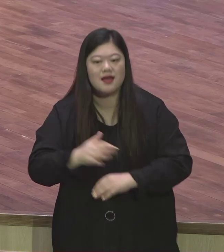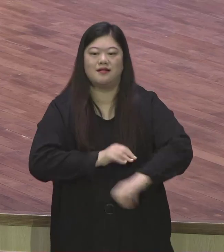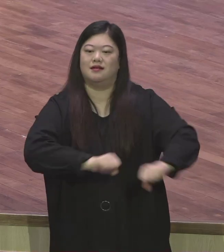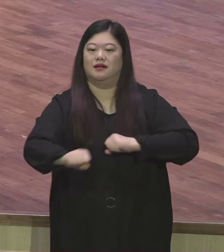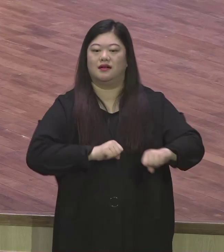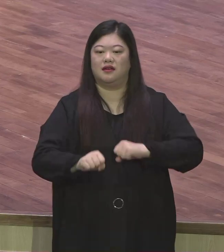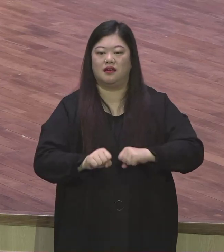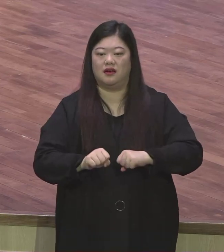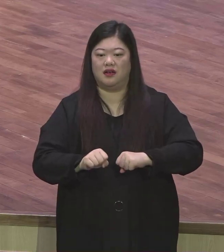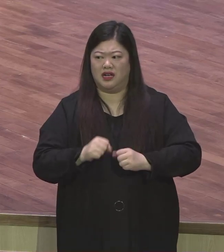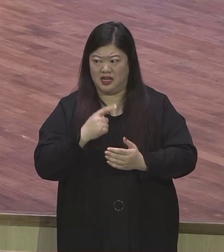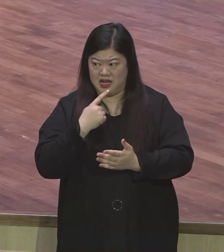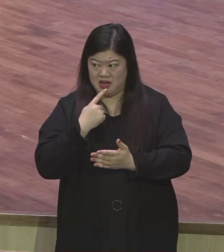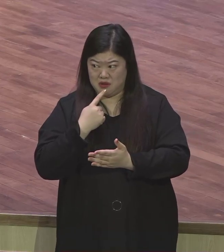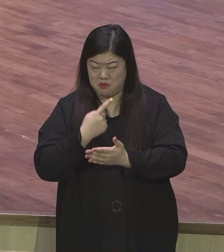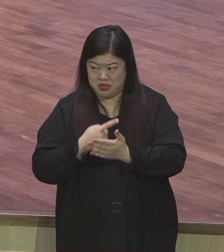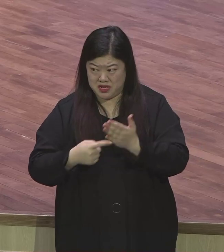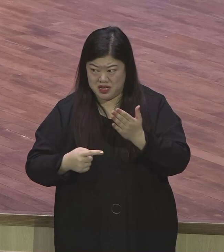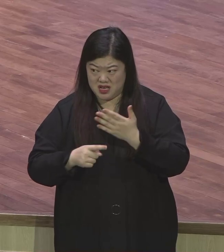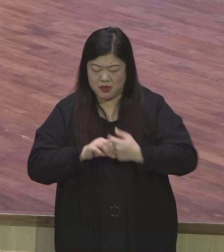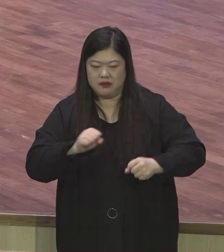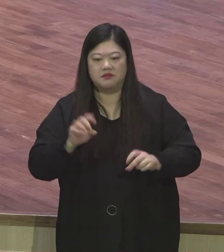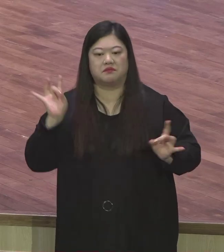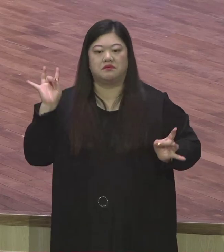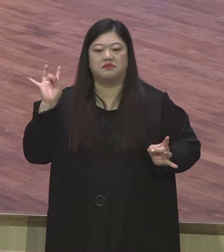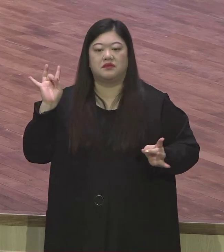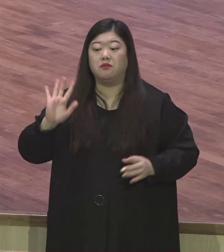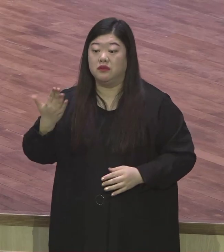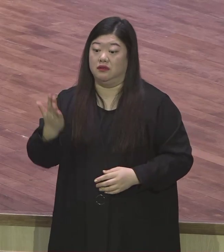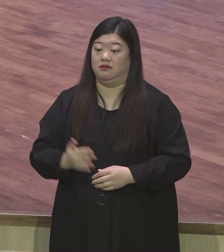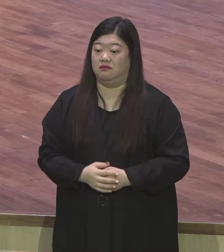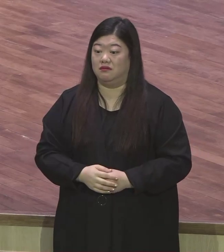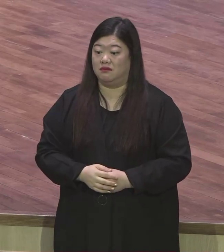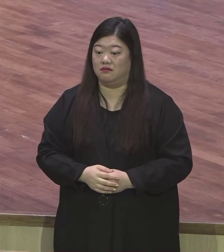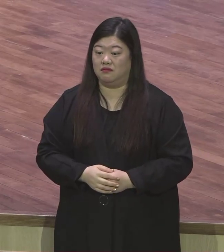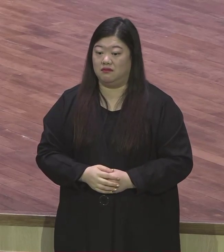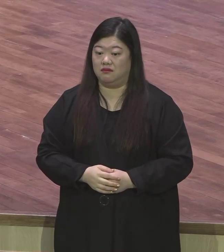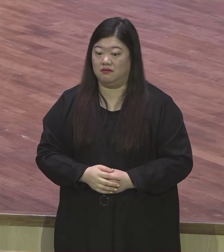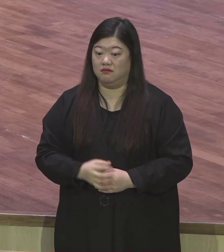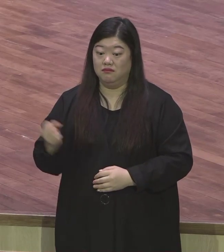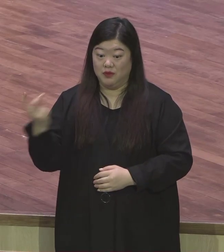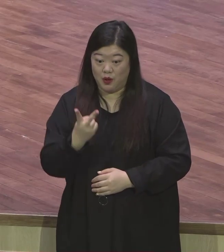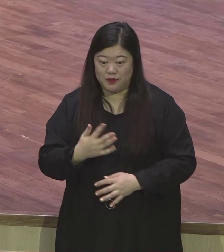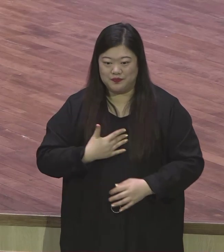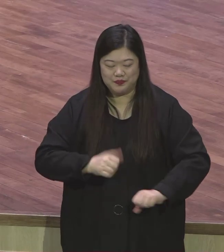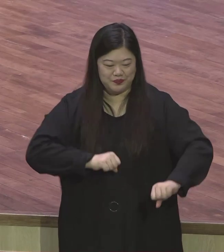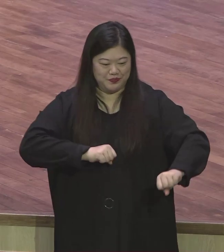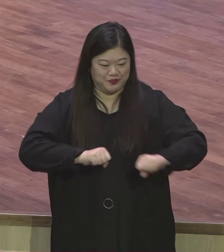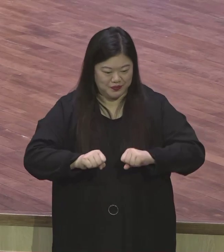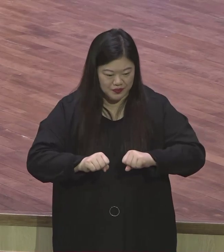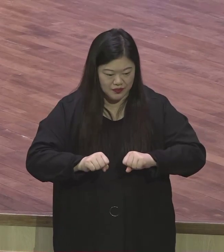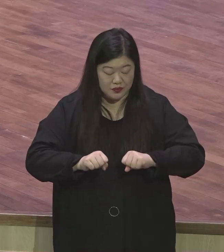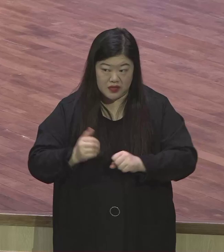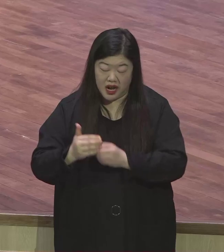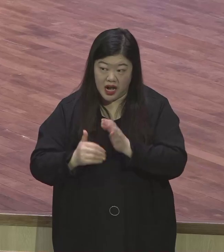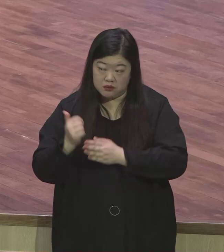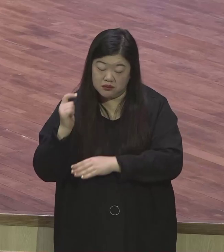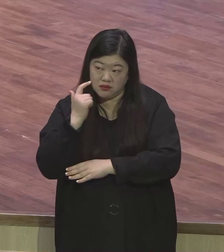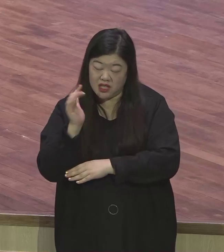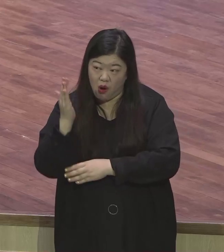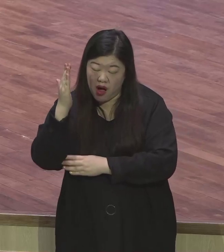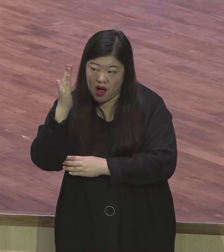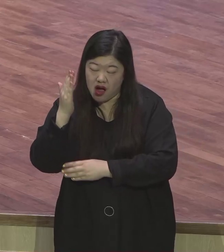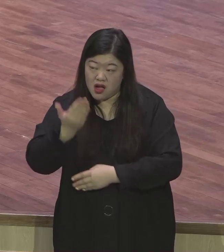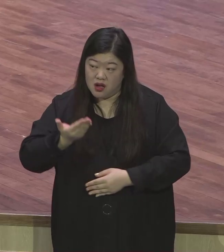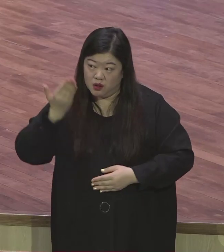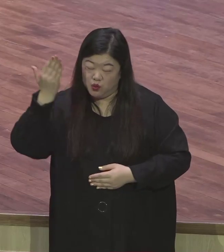다음에는 궁극적으로 내가 하는 이 일을 통해서 우리 하나님이 영광을 받으시겠는가 아니면 영광을 가리겠는가를 따져보시면